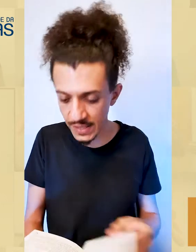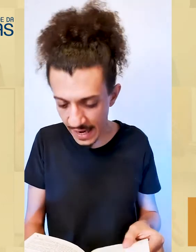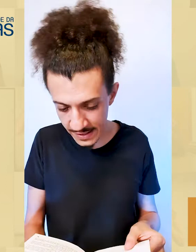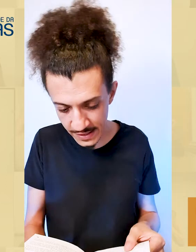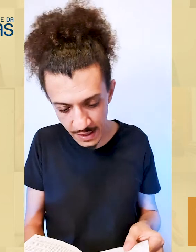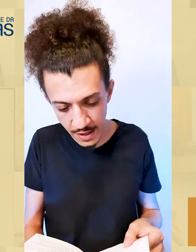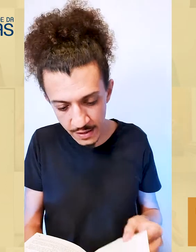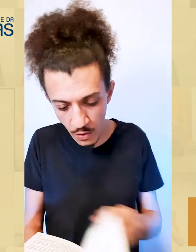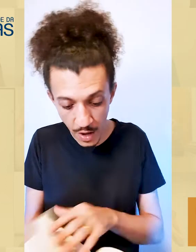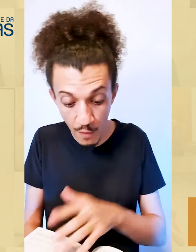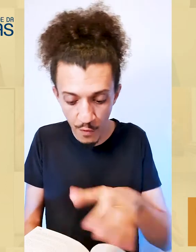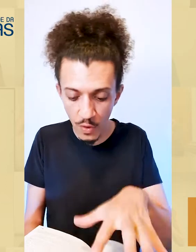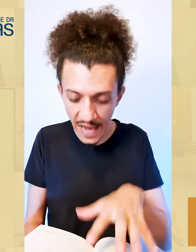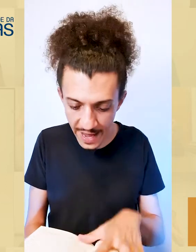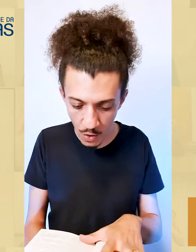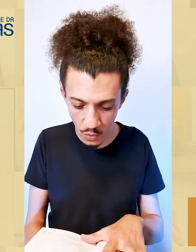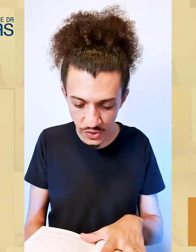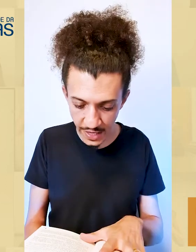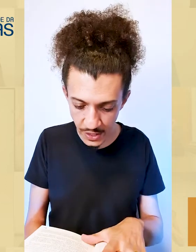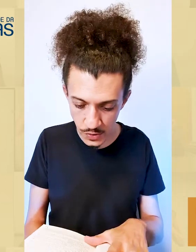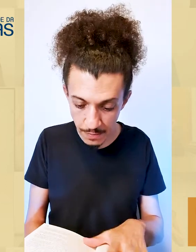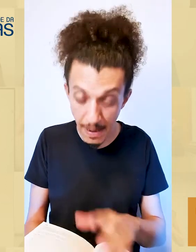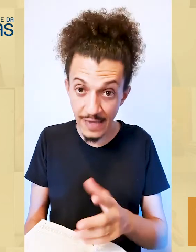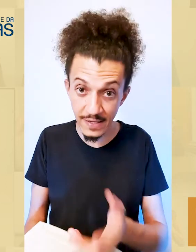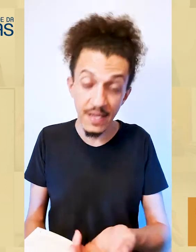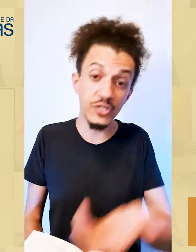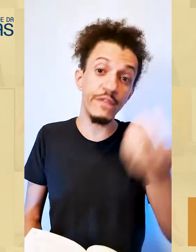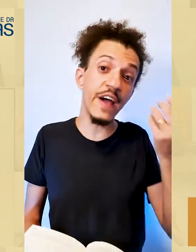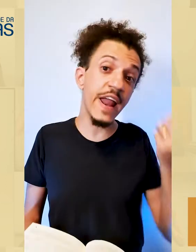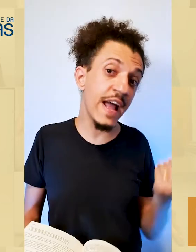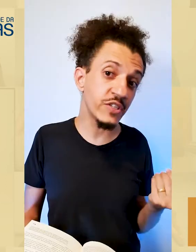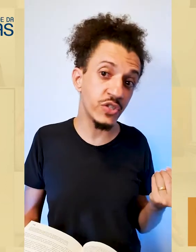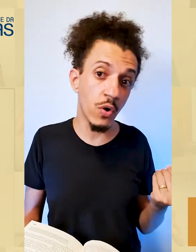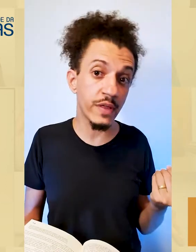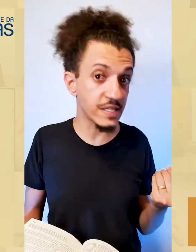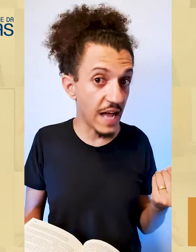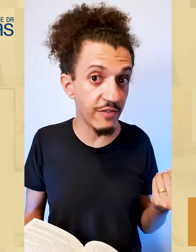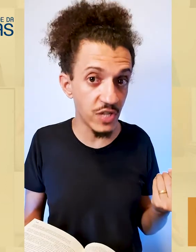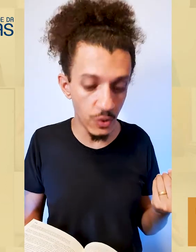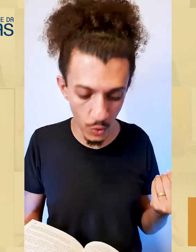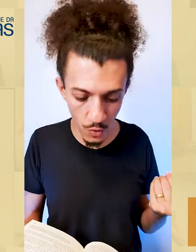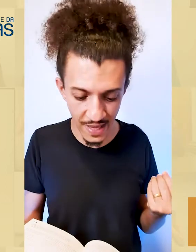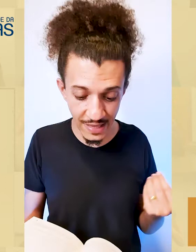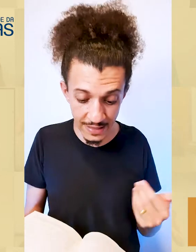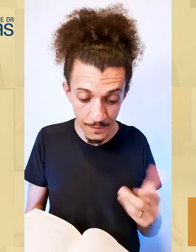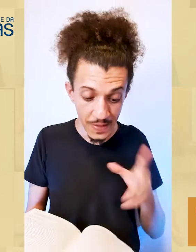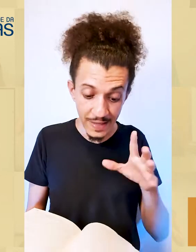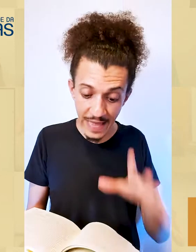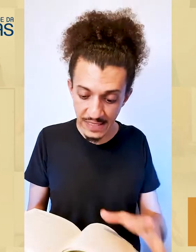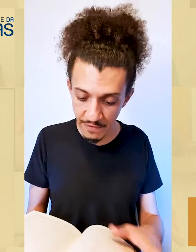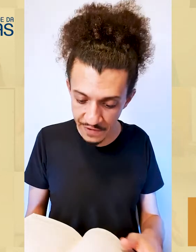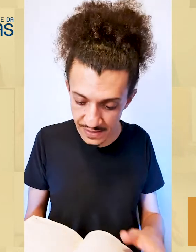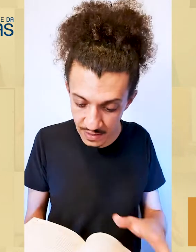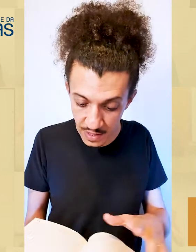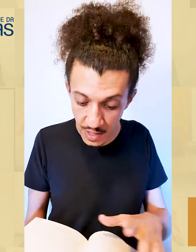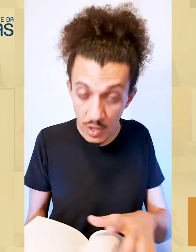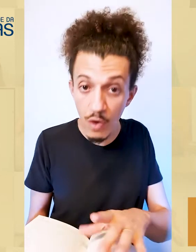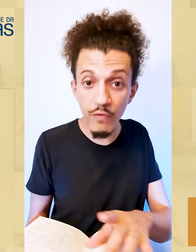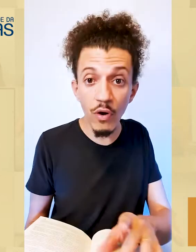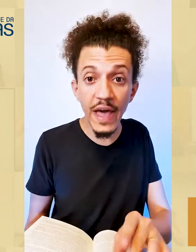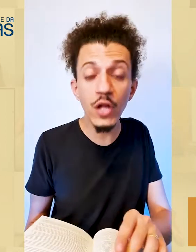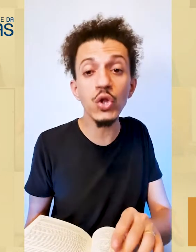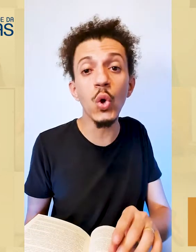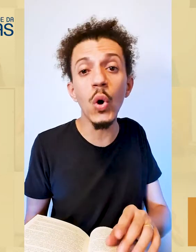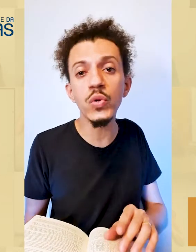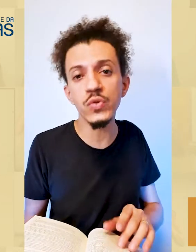língua de sinais. Então, eu vou ler alguns trechos, mas, diferente de outras lives de leitura comentada, dessa vez eu não